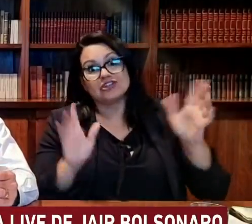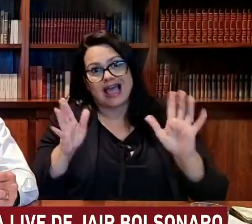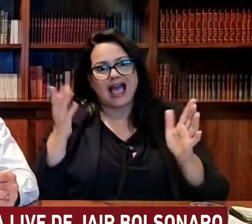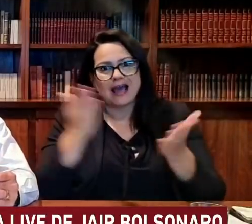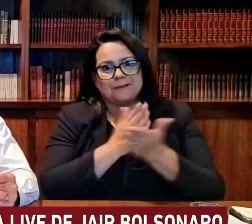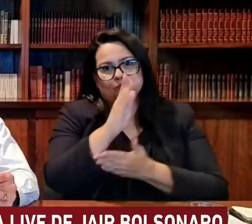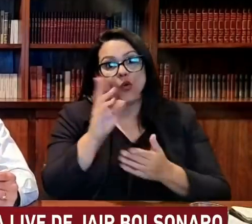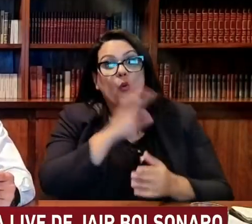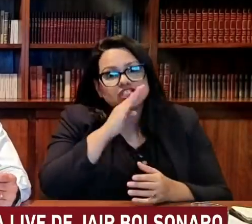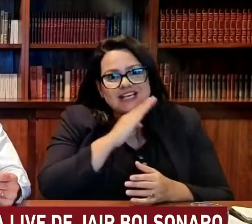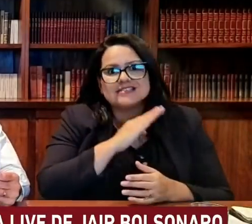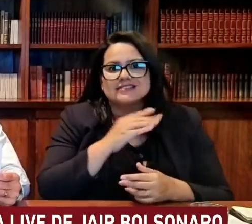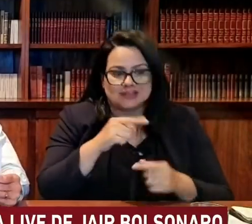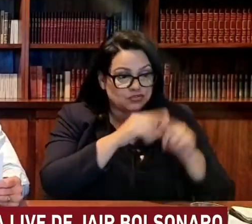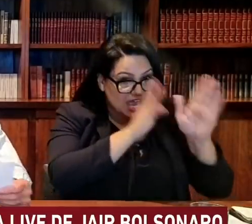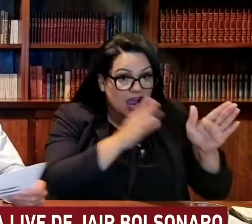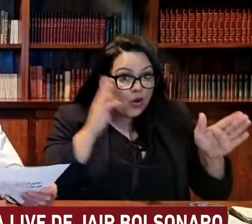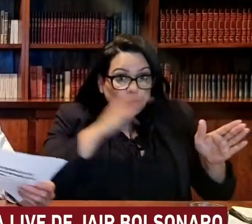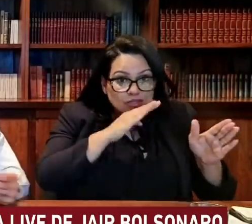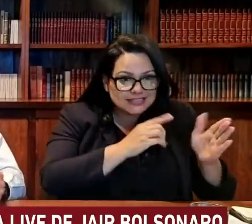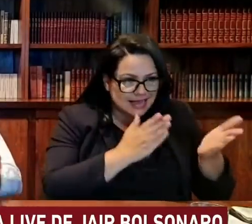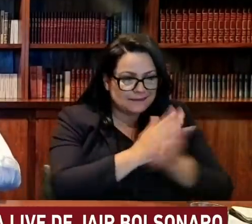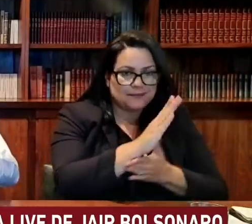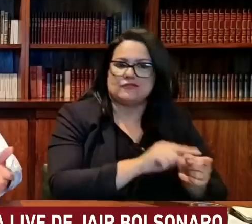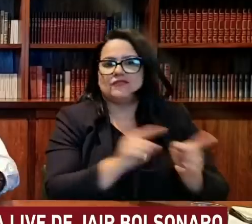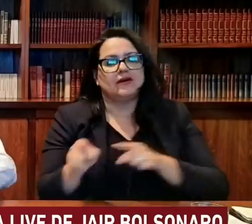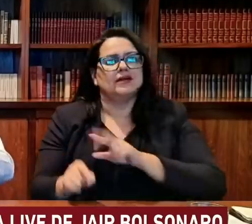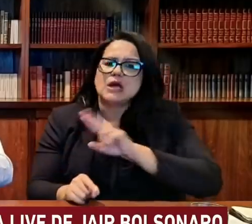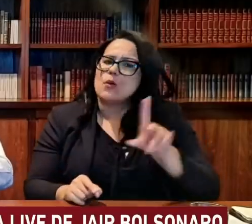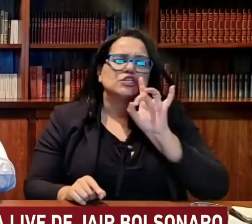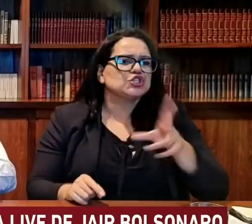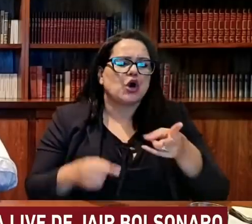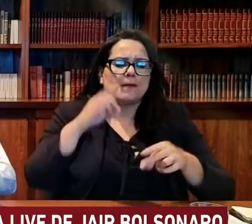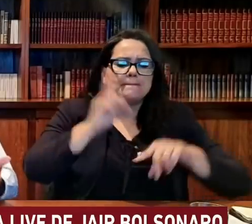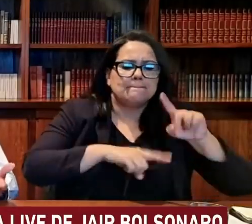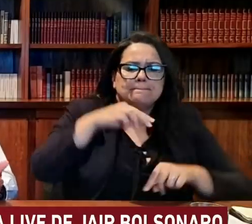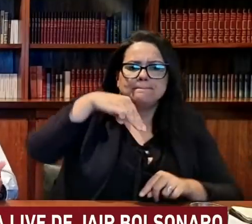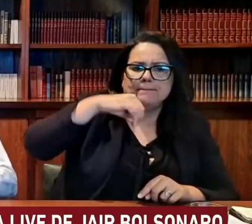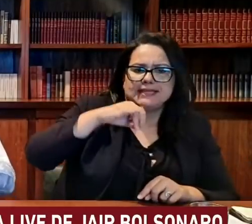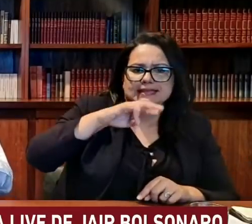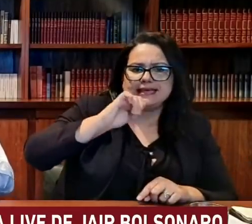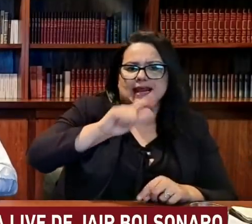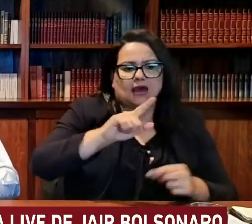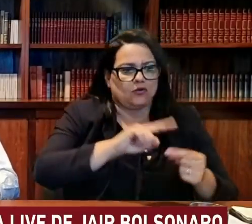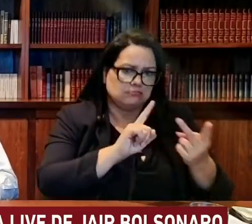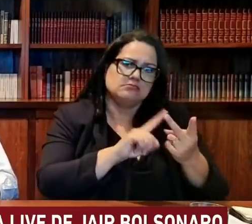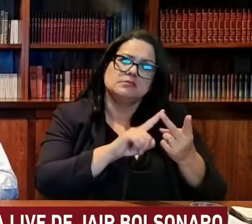E essa urgência aprovada desse projeto não é apenas a exploração mineral. Permite também, vai permitir também, se nós